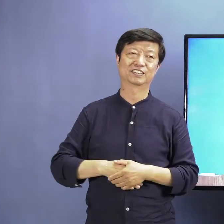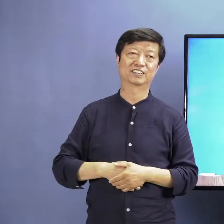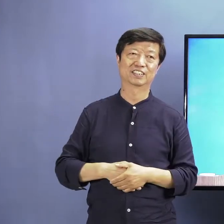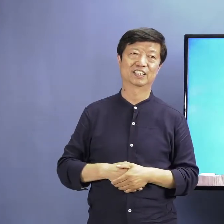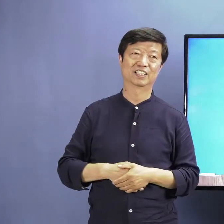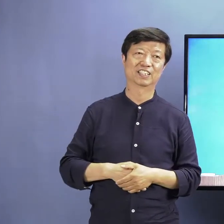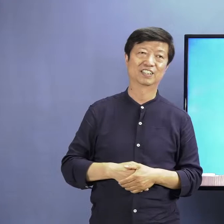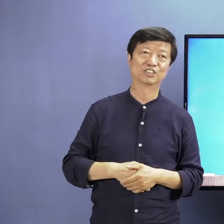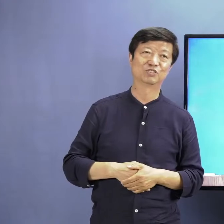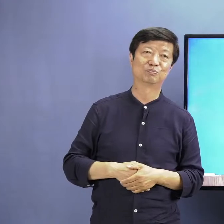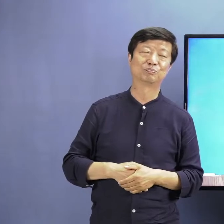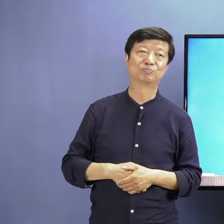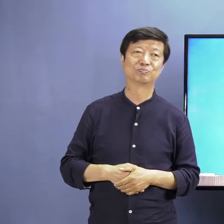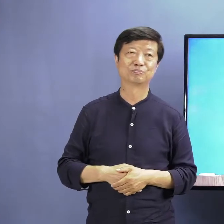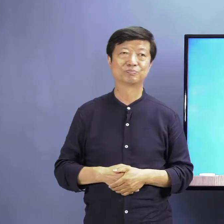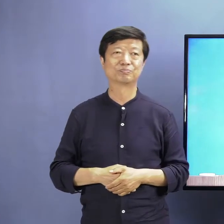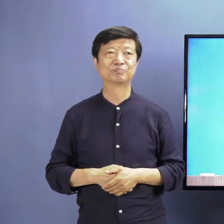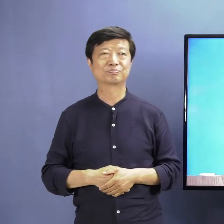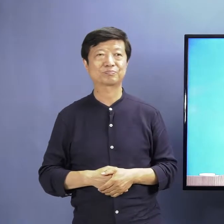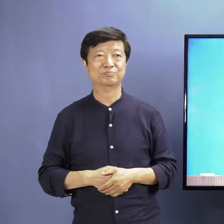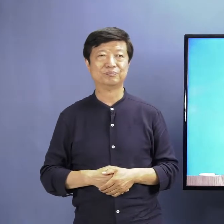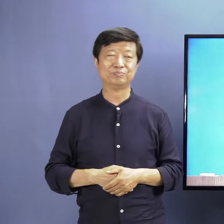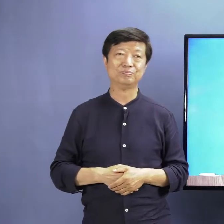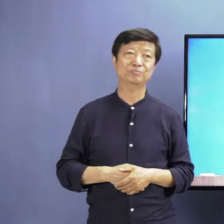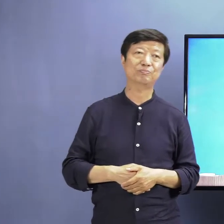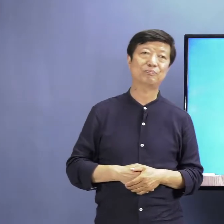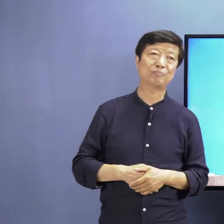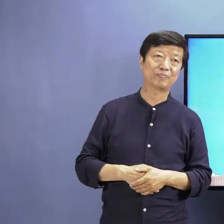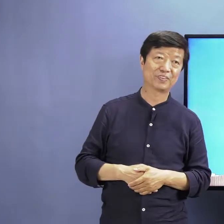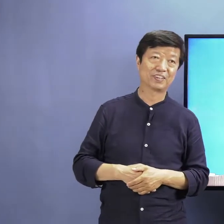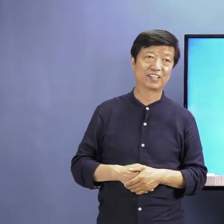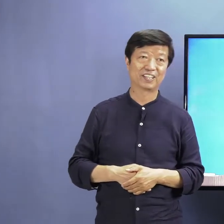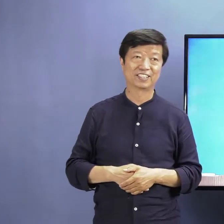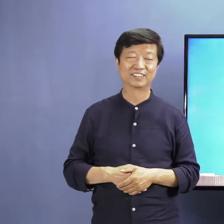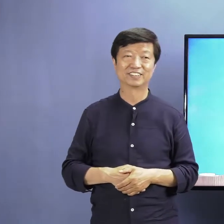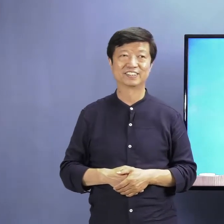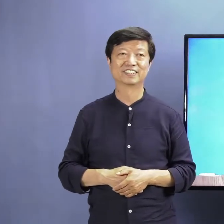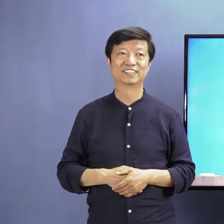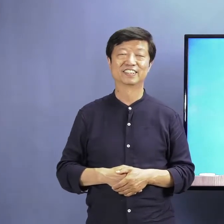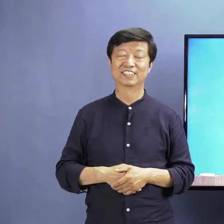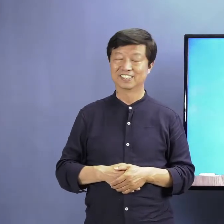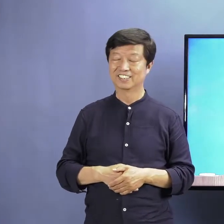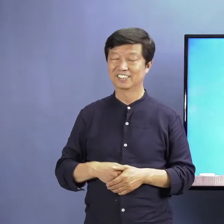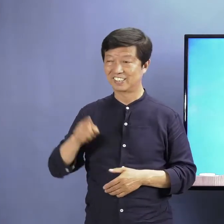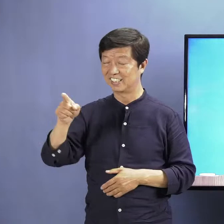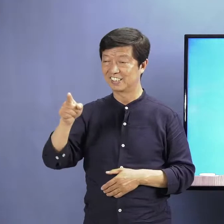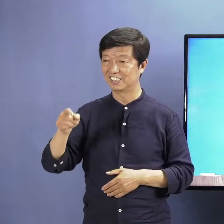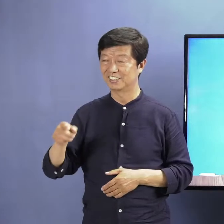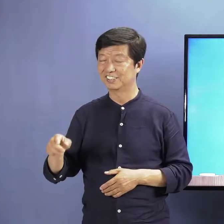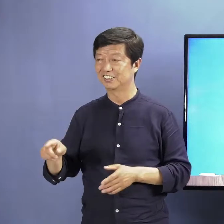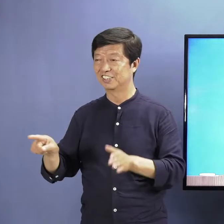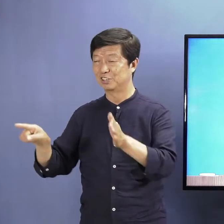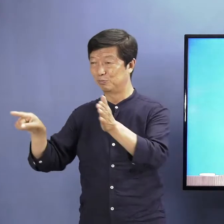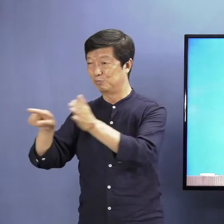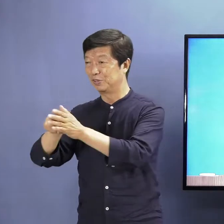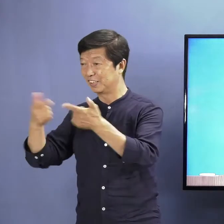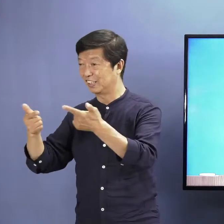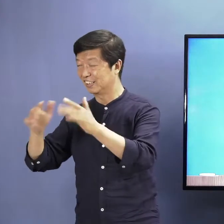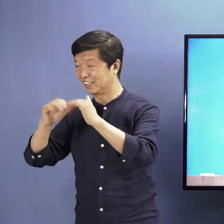가리지널 그림은 뭐냐면, 아직 예수 안 믿는 사람한테 예수님이 가서 똑똑똑 내가 들어가고